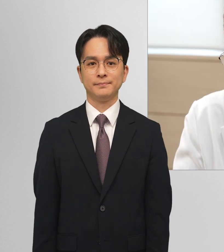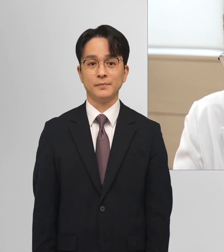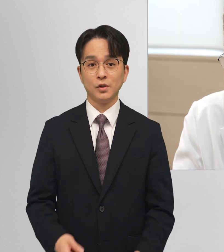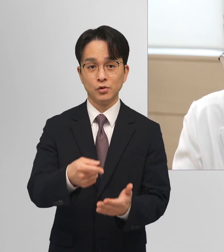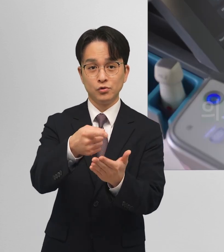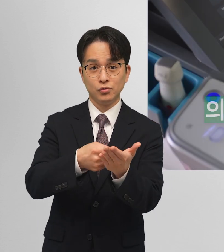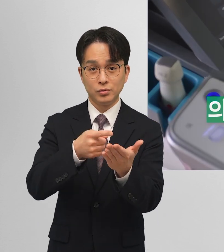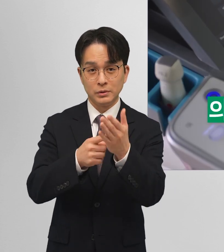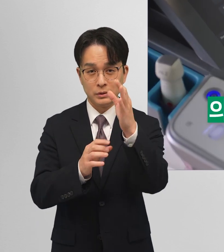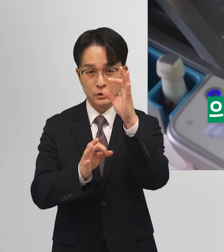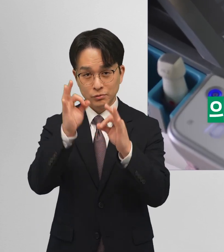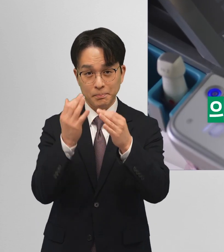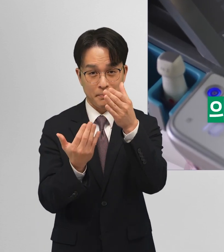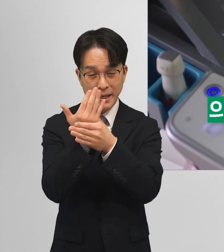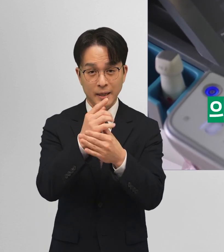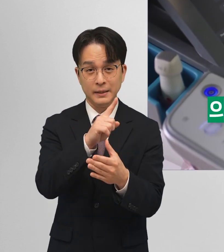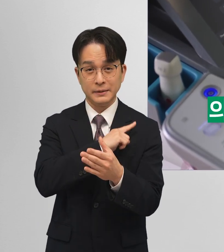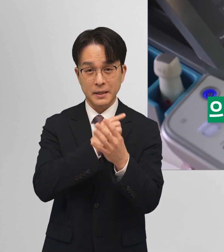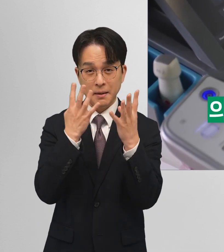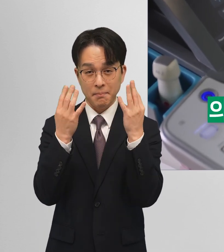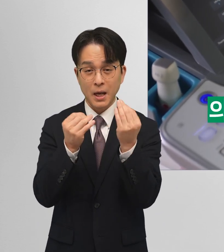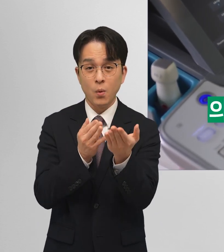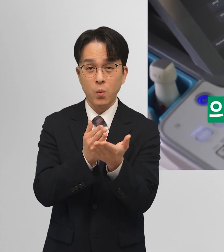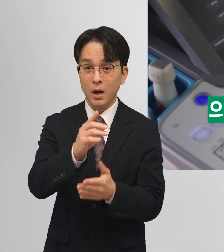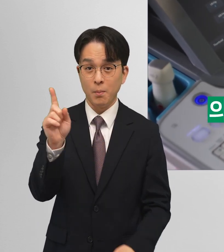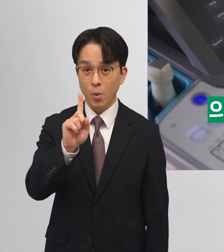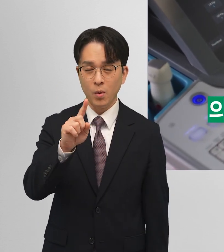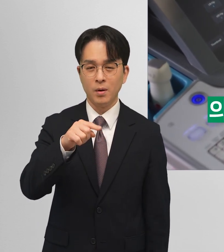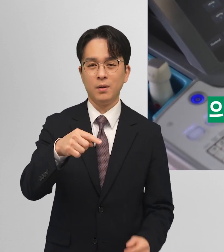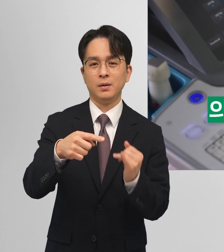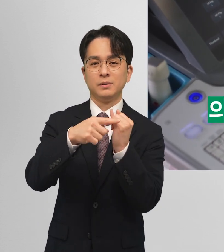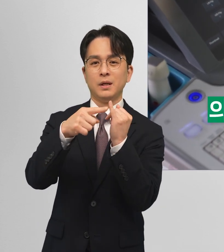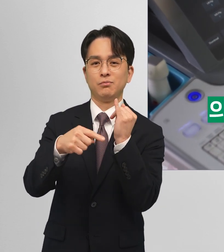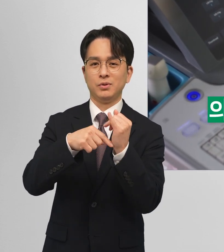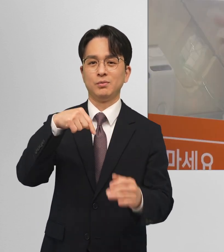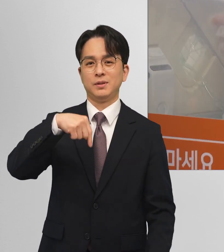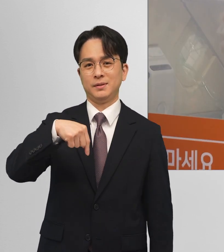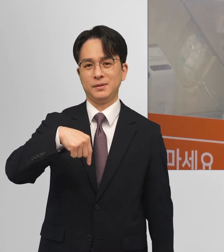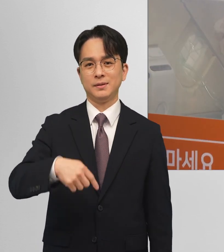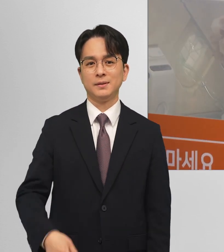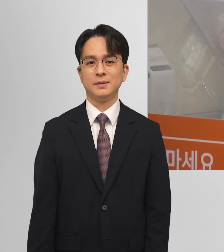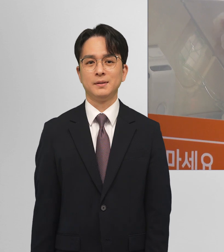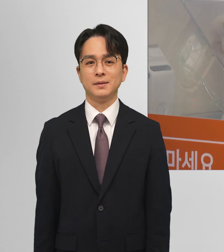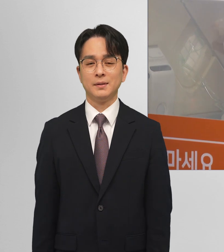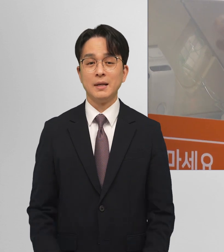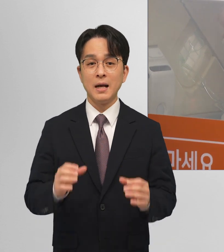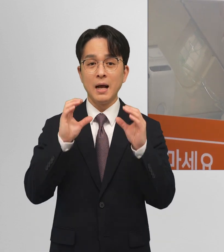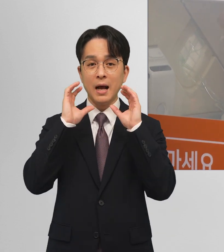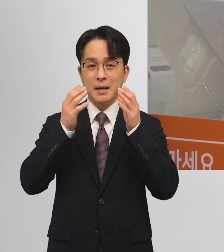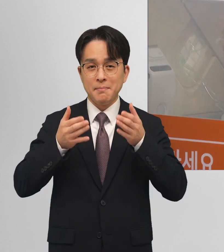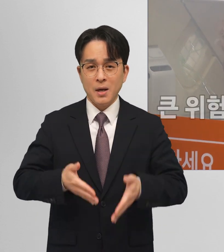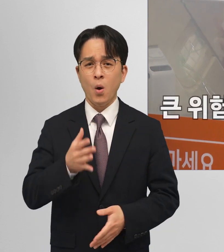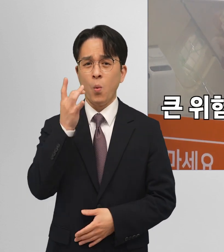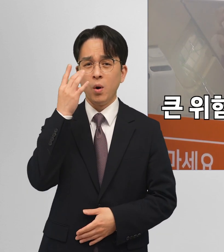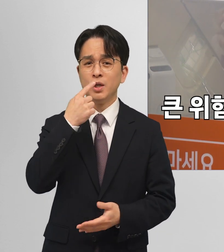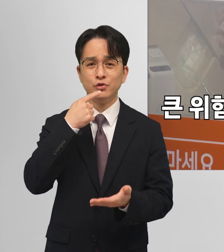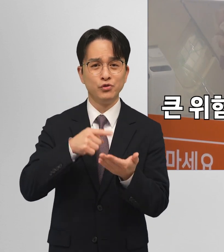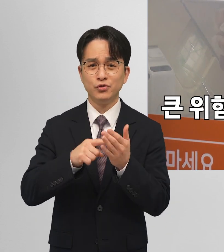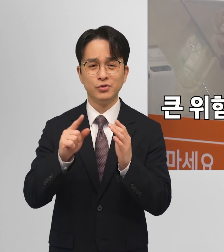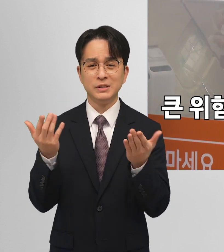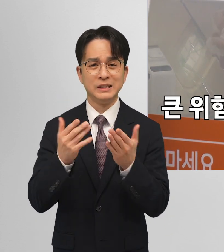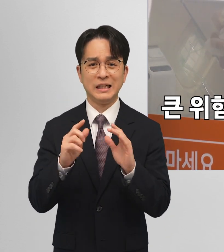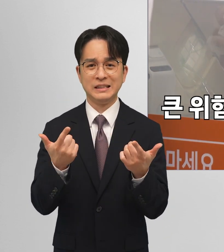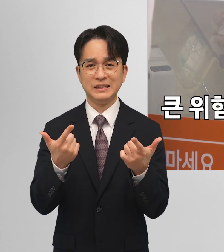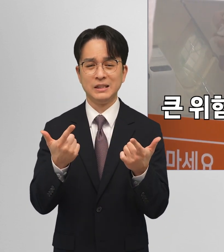모든 나라에서 가장 많이 발생하는 과가 산부인과가 되겠습니다. 분만이라고 하는 것은 본질적으로 상당히